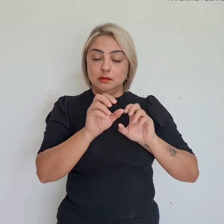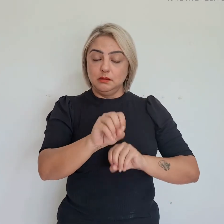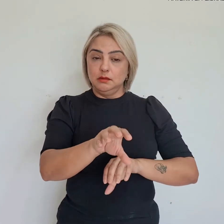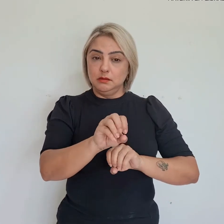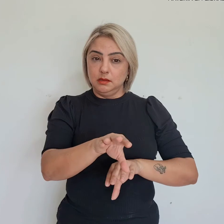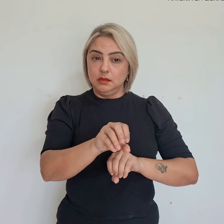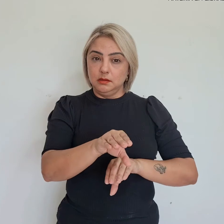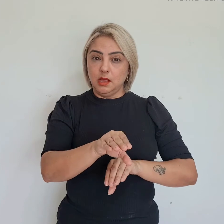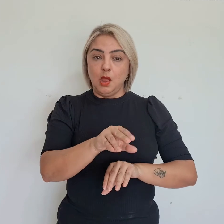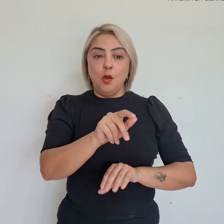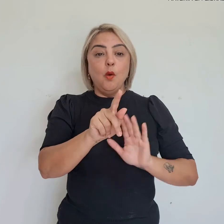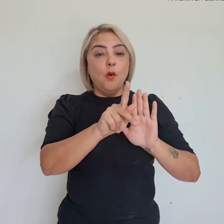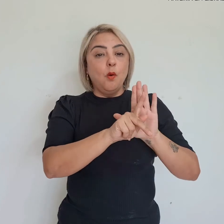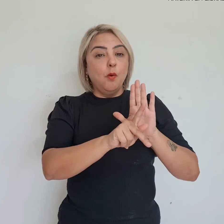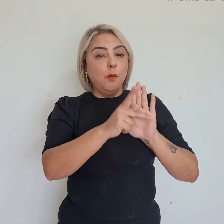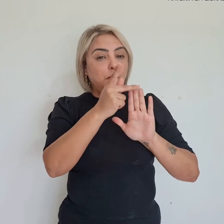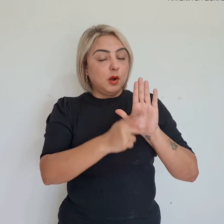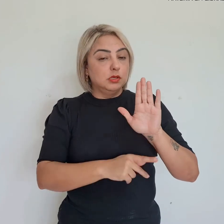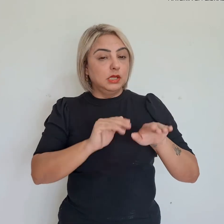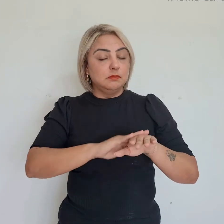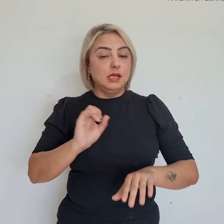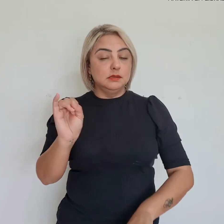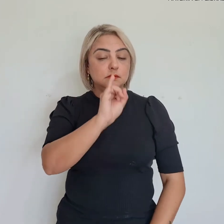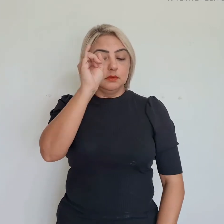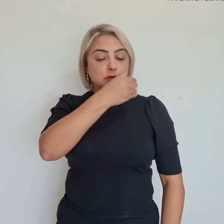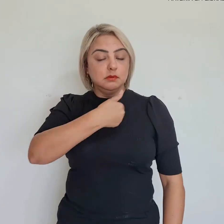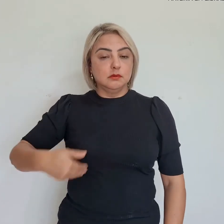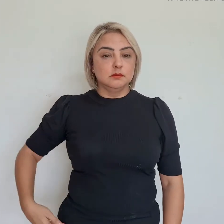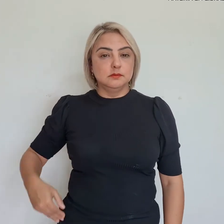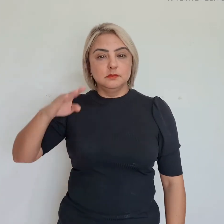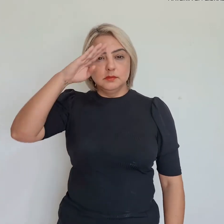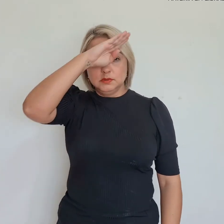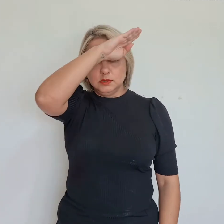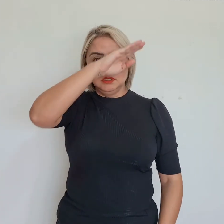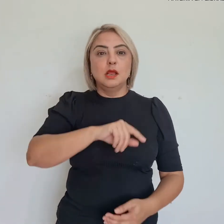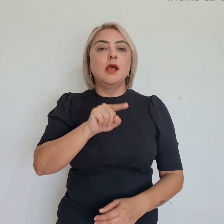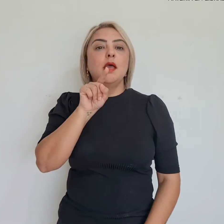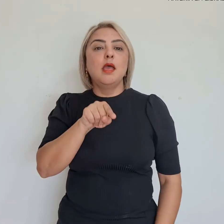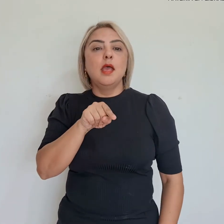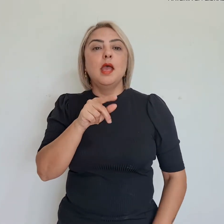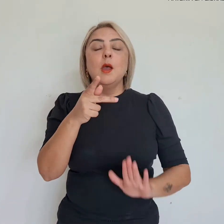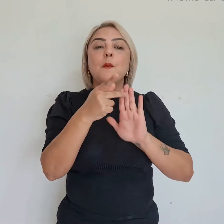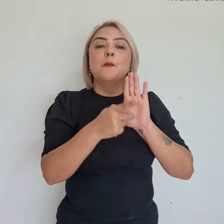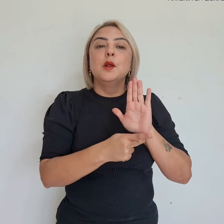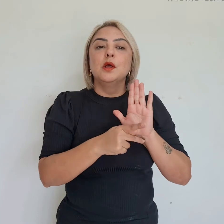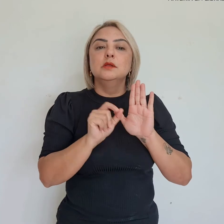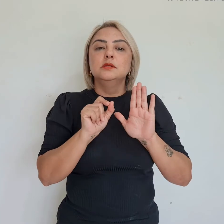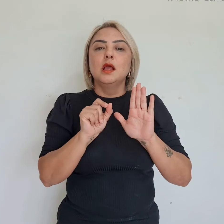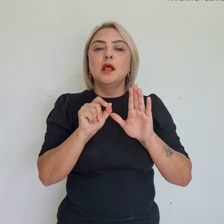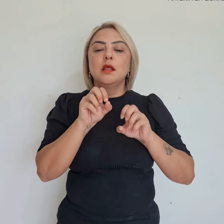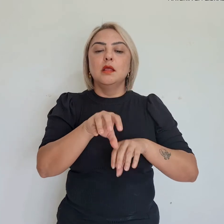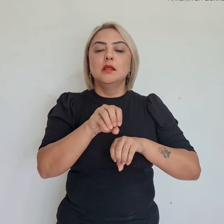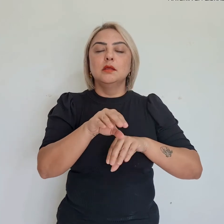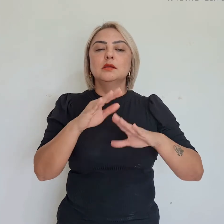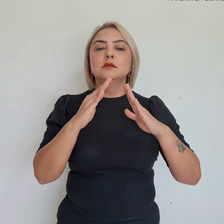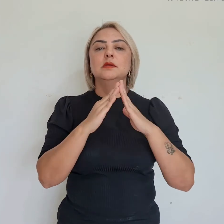o projeto mais importante do governo Bolsonaro é o projeto de homeschooling, ou seja,